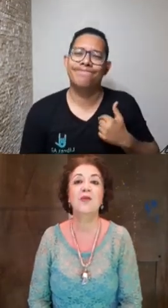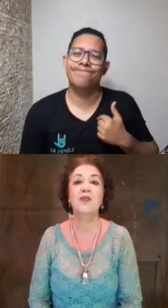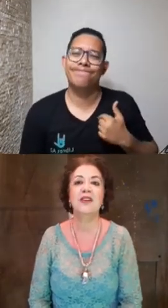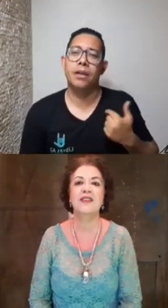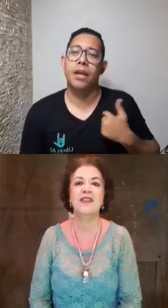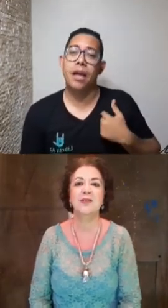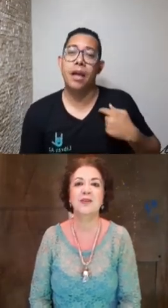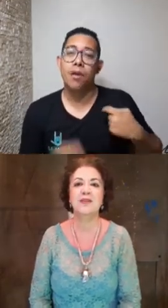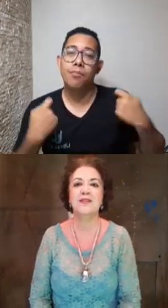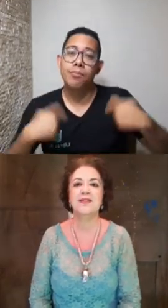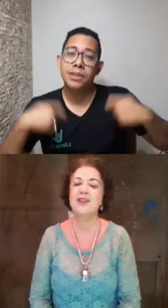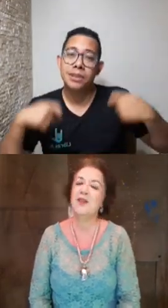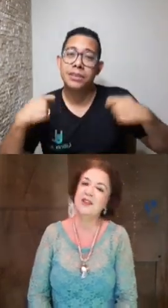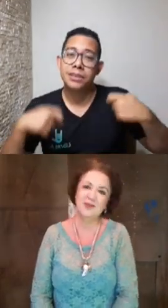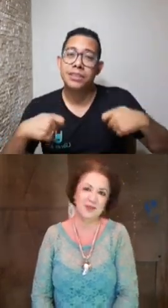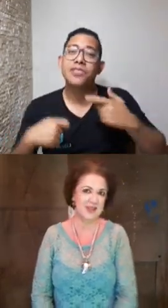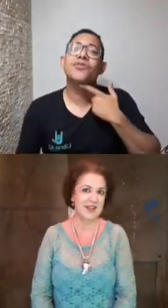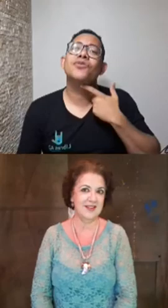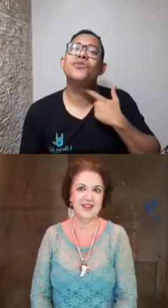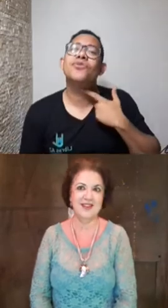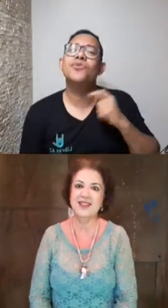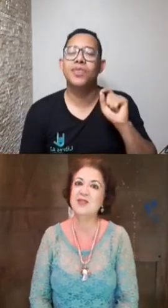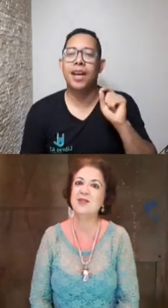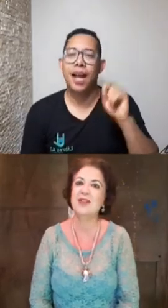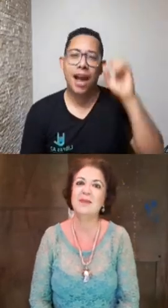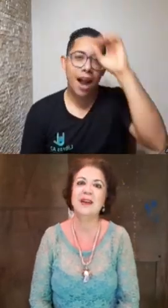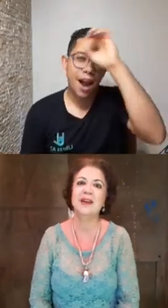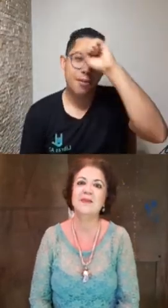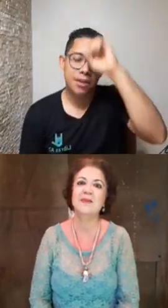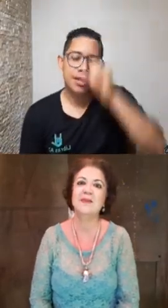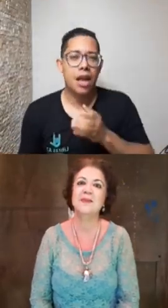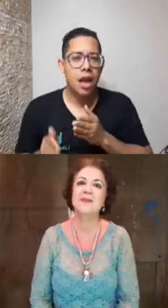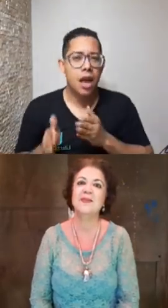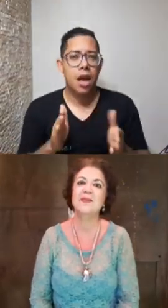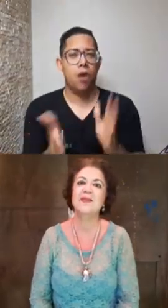rio verdadeiro. Talvez eu não esquecesse isso também.